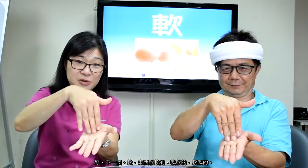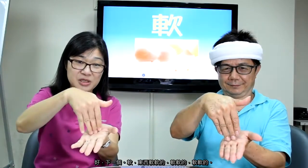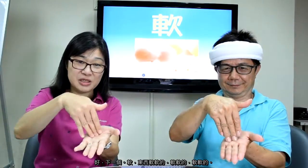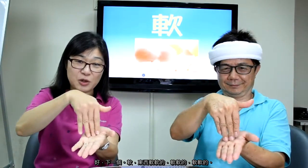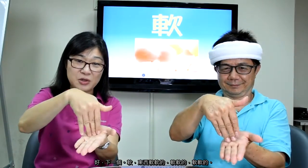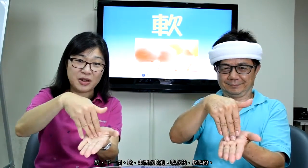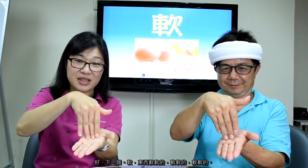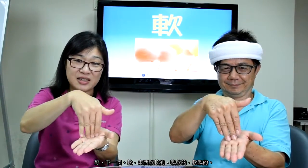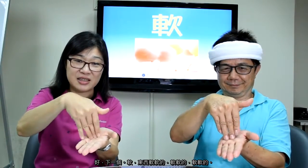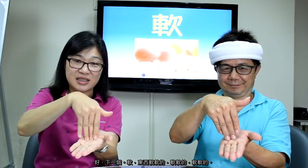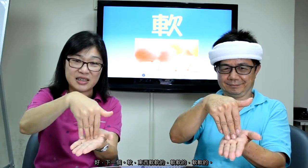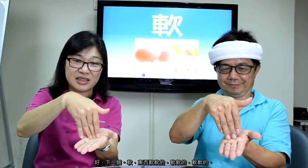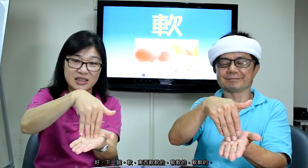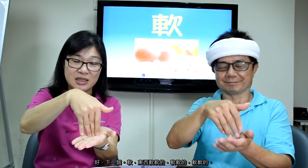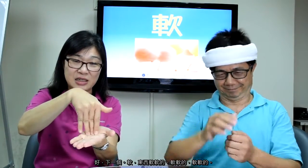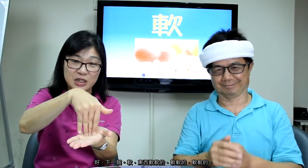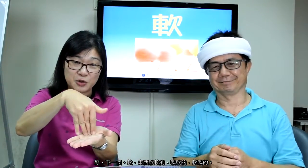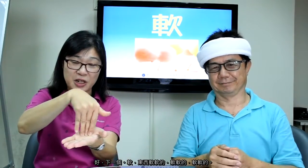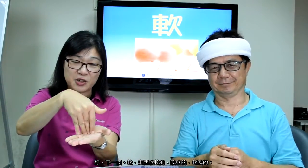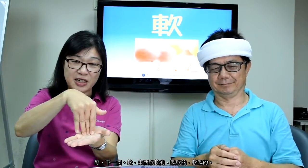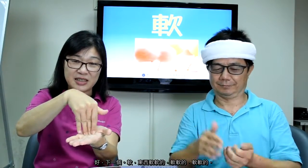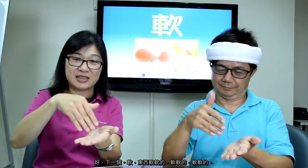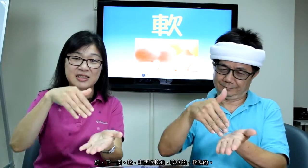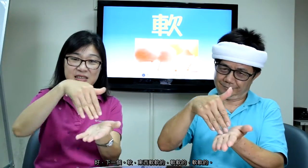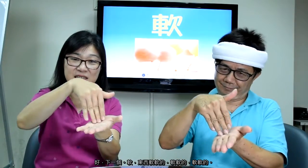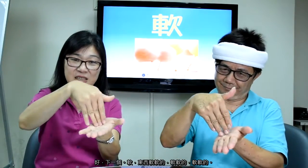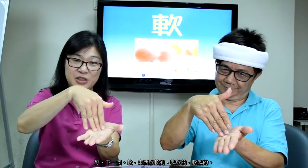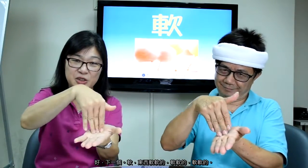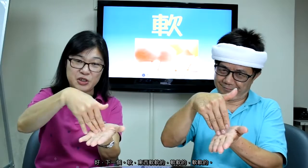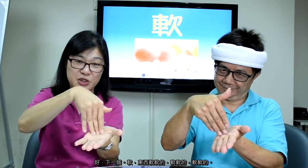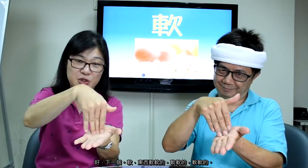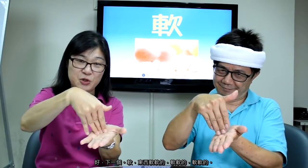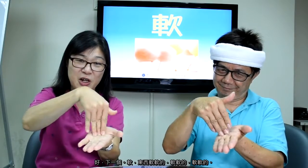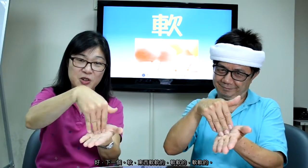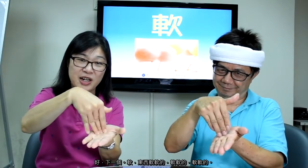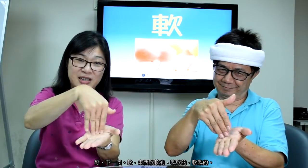东西软软的，软软的，软软的，